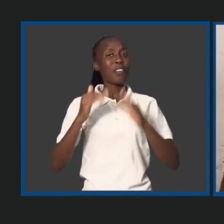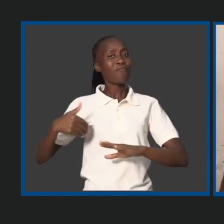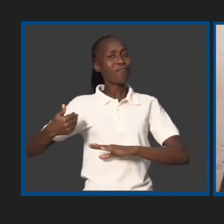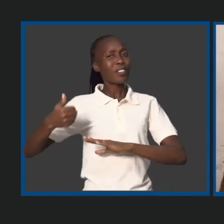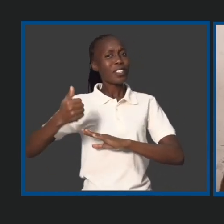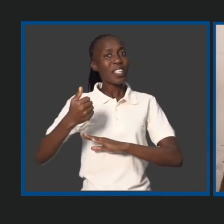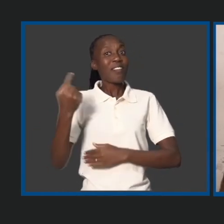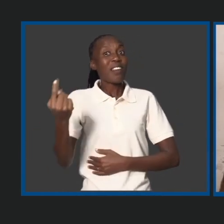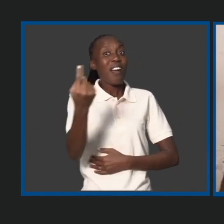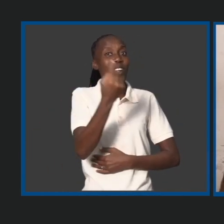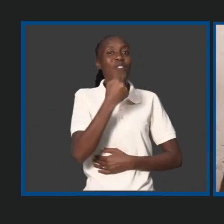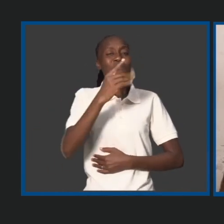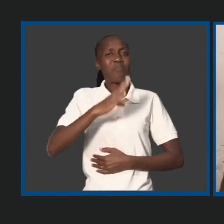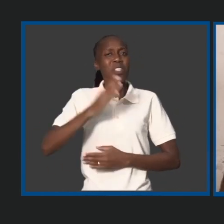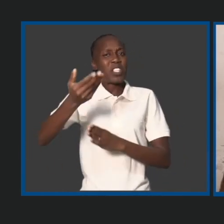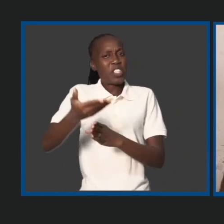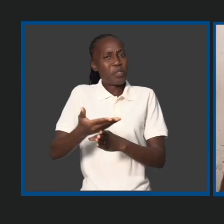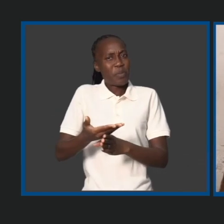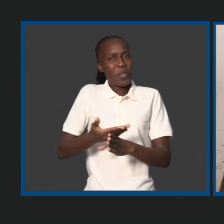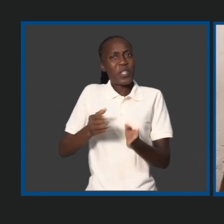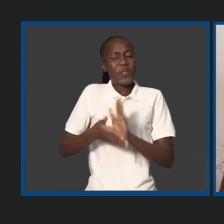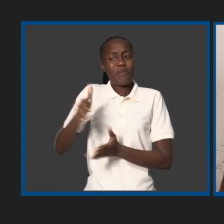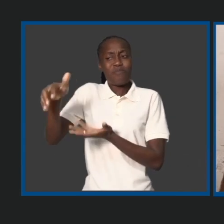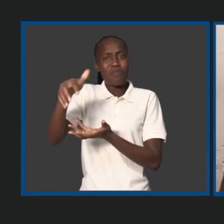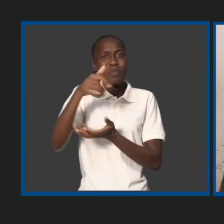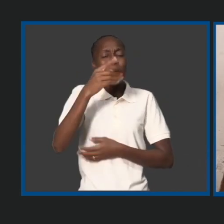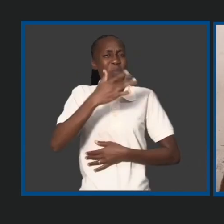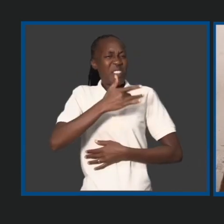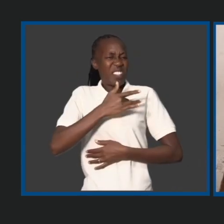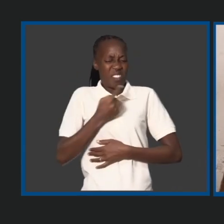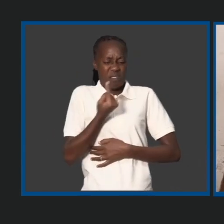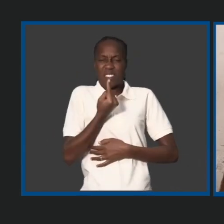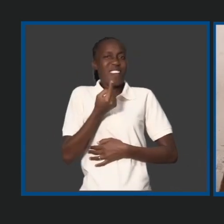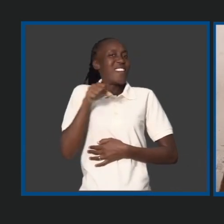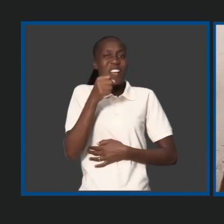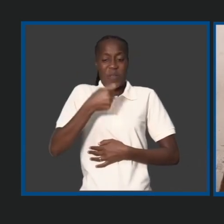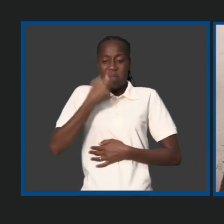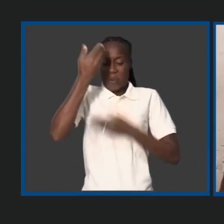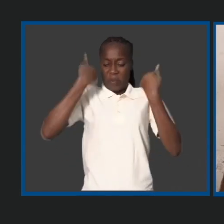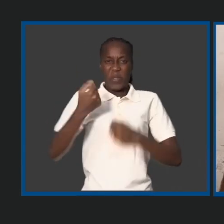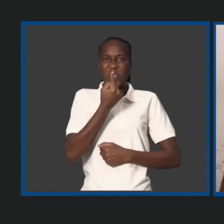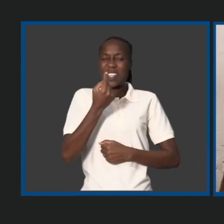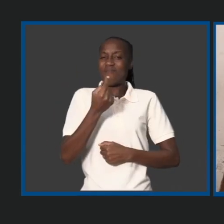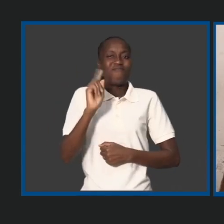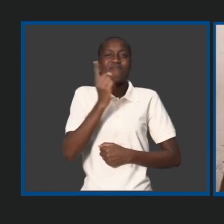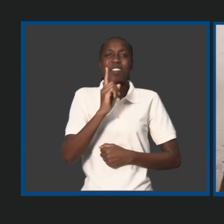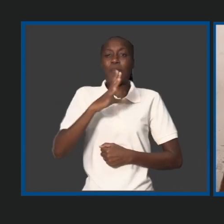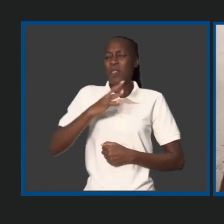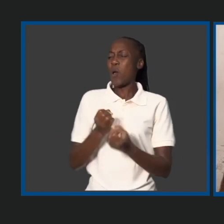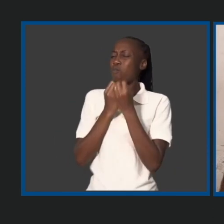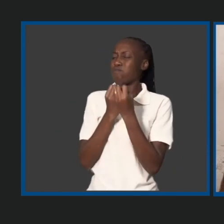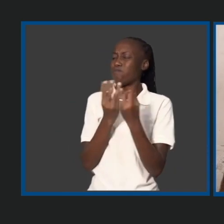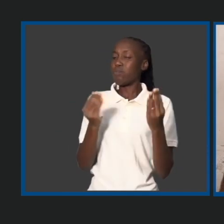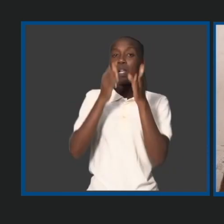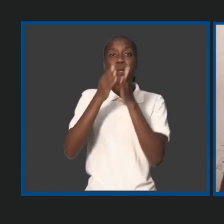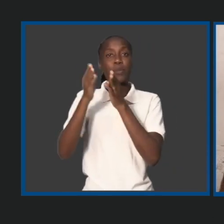a dia de cada um. Recolhemos aqui experiências e sentimos que não estamos sozinhos, não sou eu só que estou nesta condição.